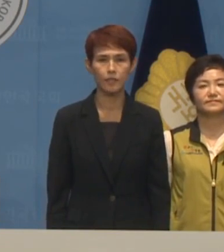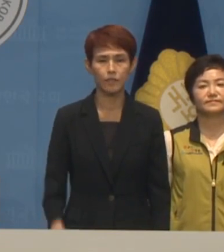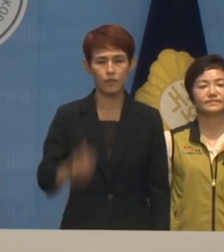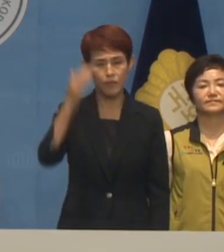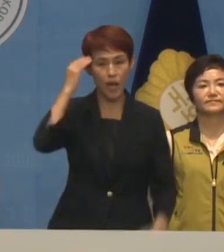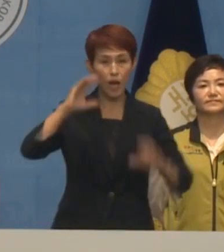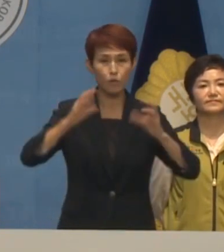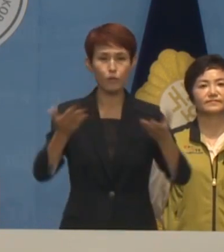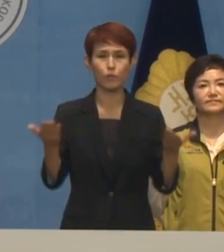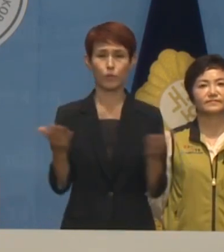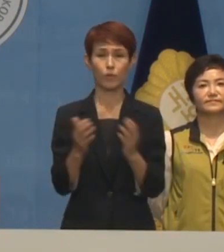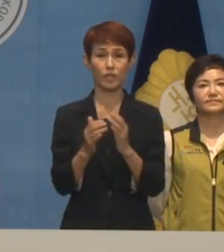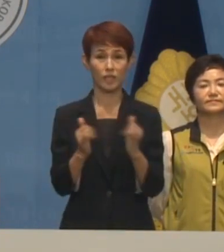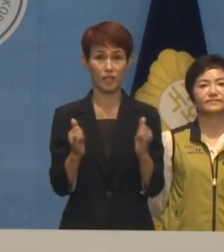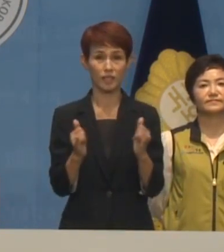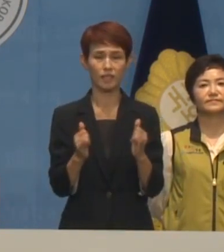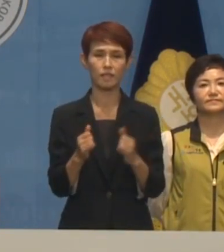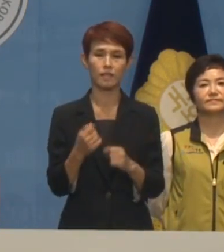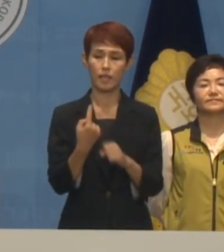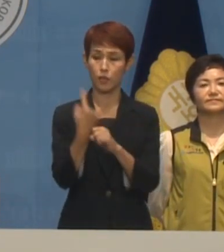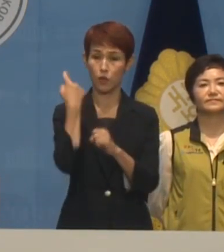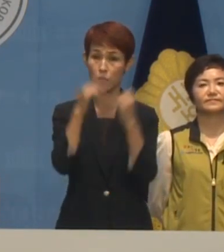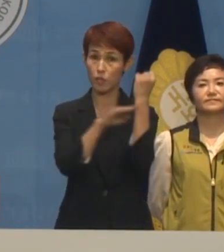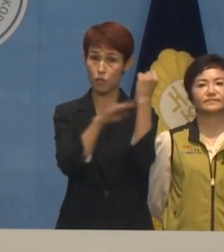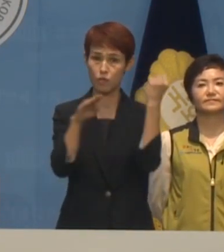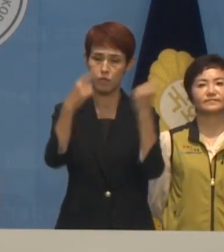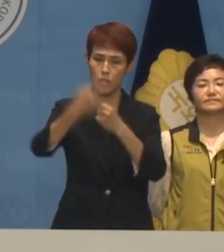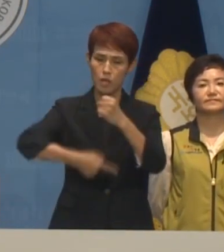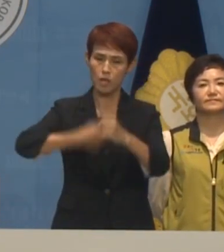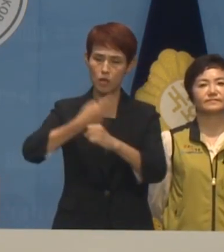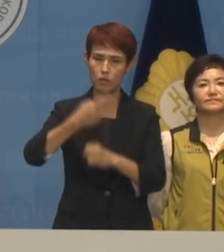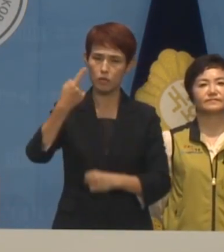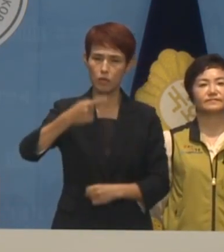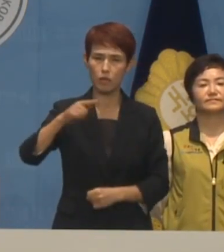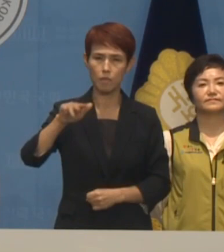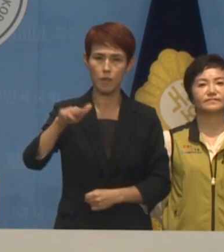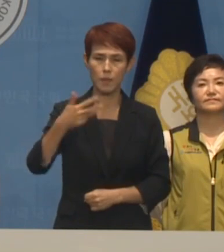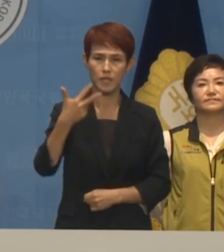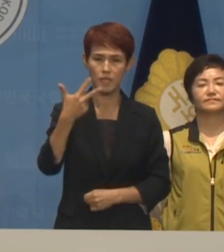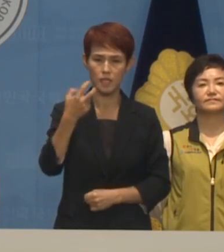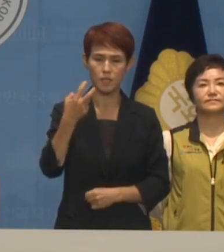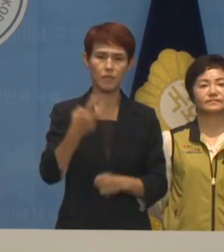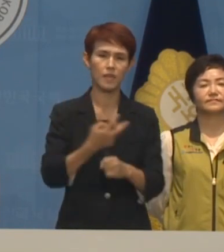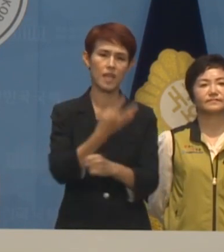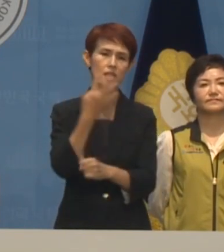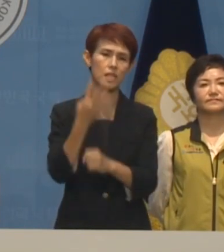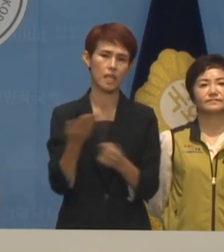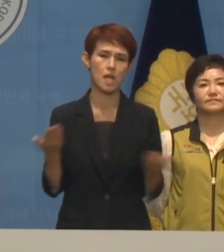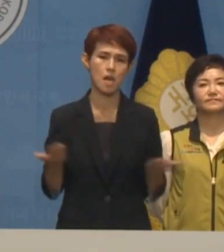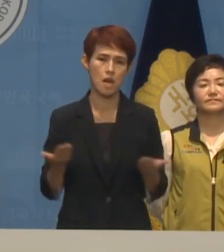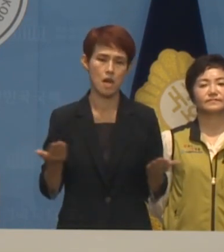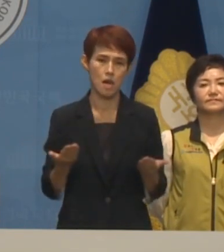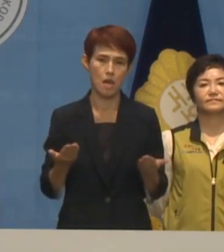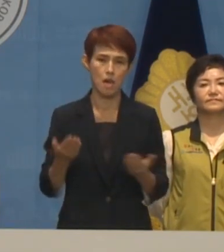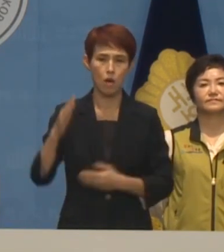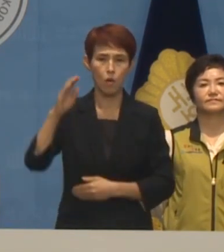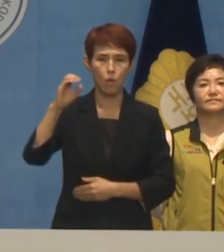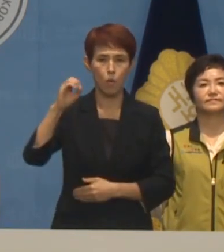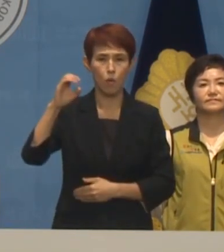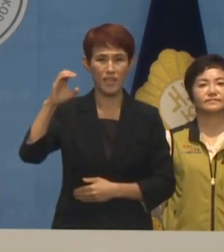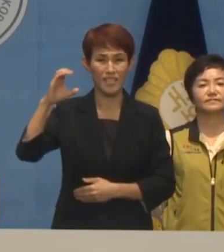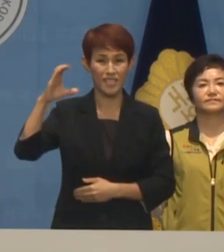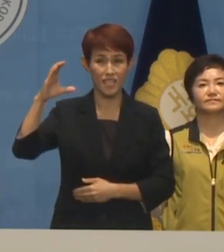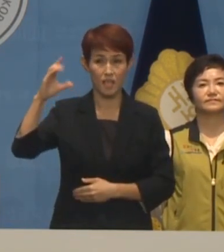대한민국 노동자들은 2023년 기준 연 1874시간 노동으로 여전히 OECD 국가